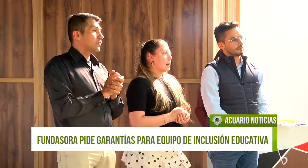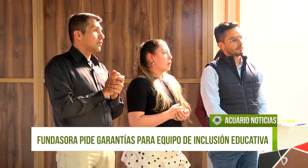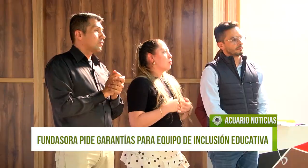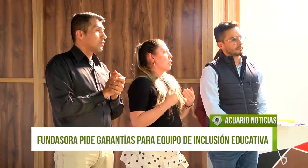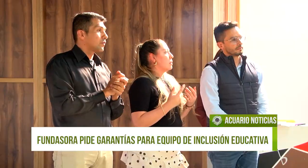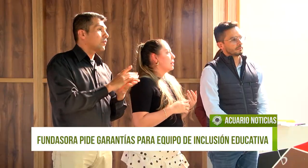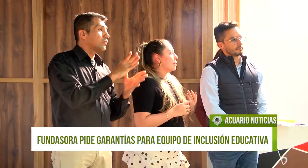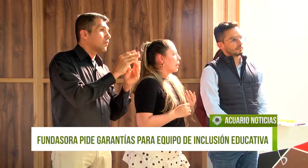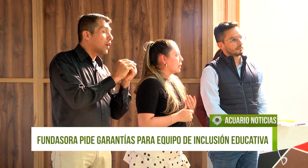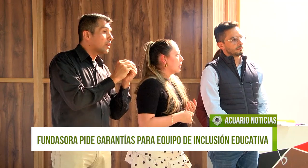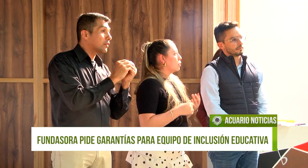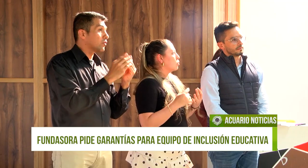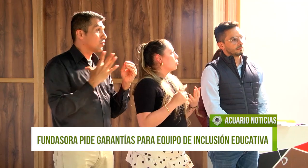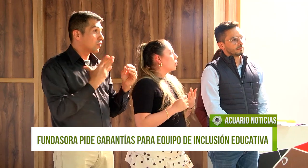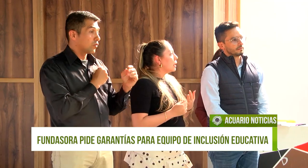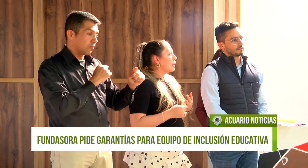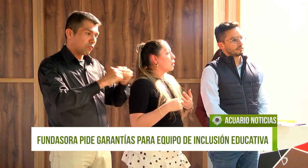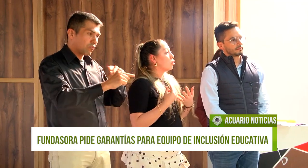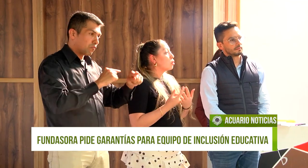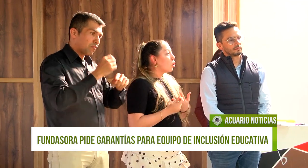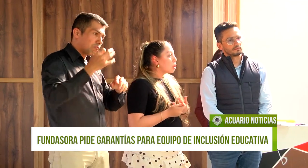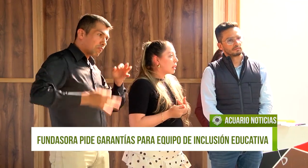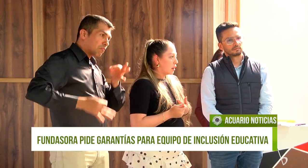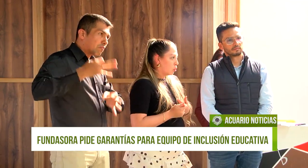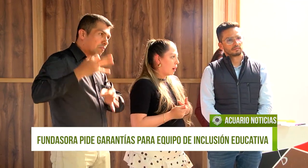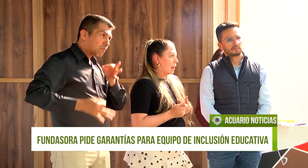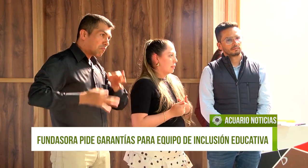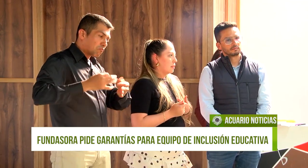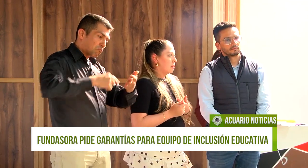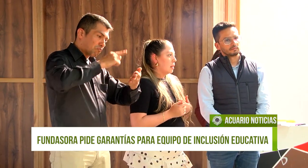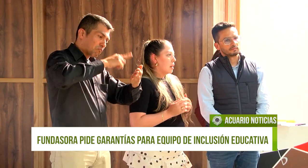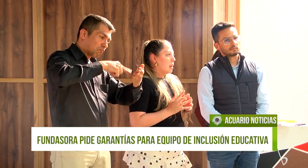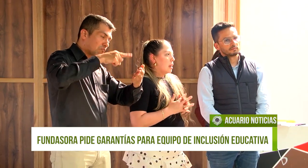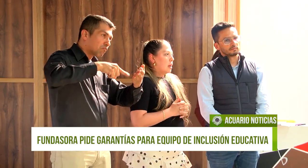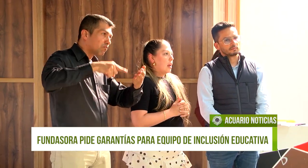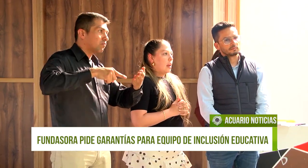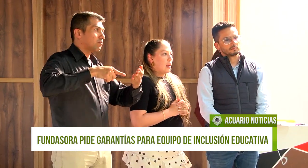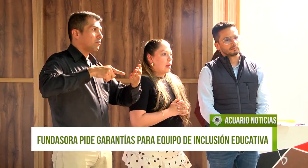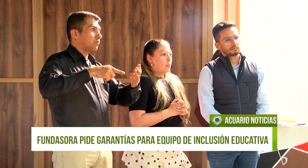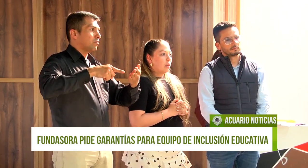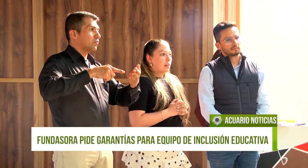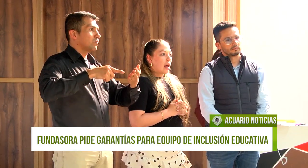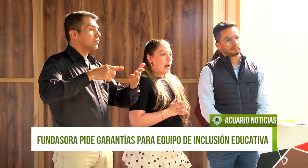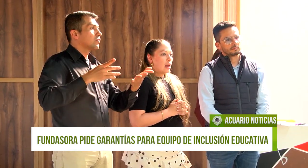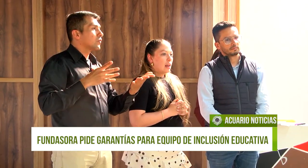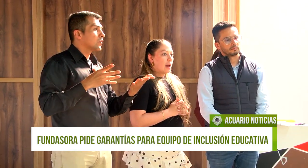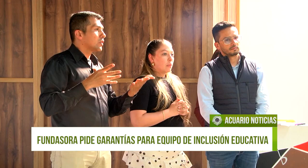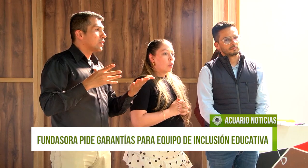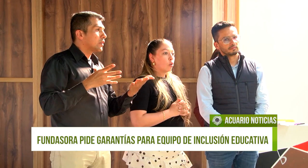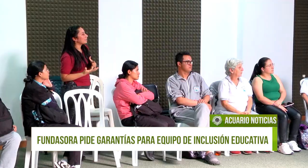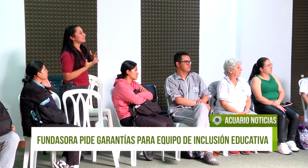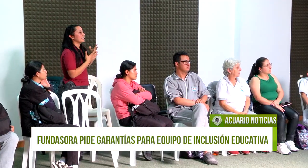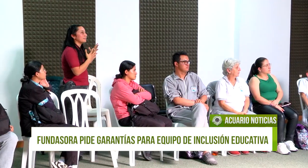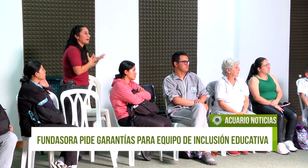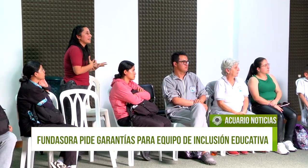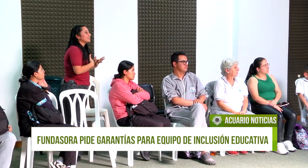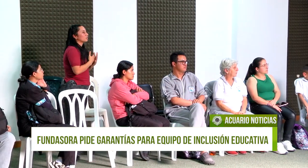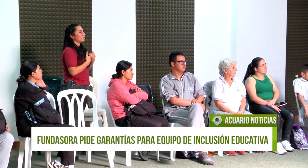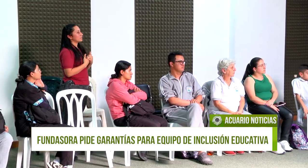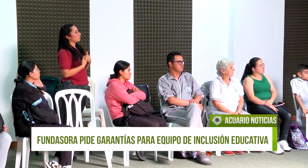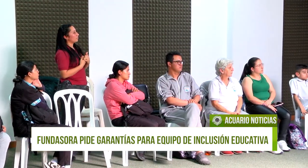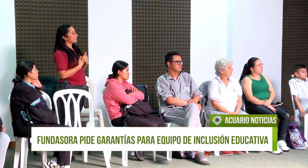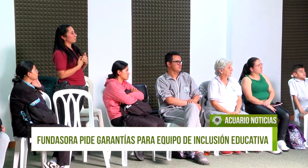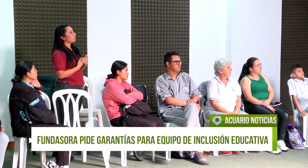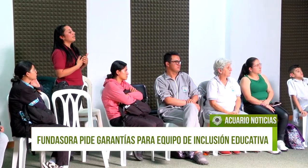ya que el equipo de inclusión educativa, profesionales que apoyan y acompañan el proceso escolar de las personas con discapacidad en